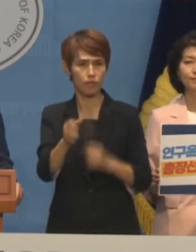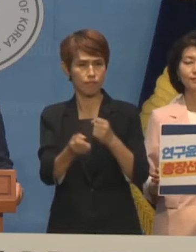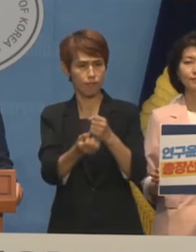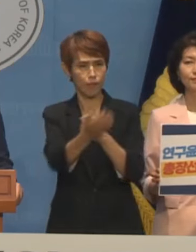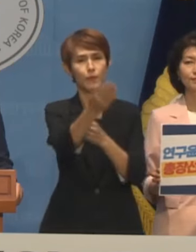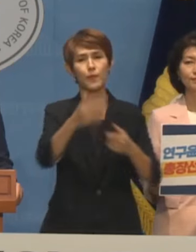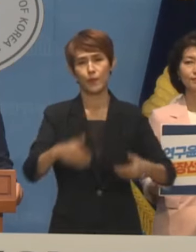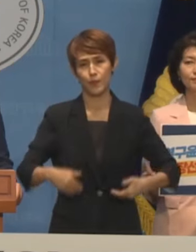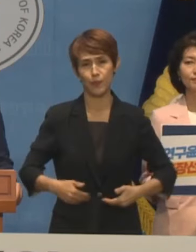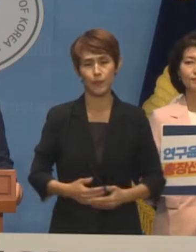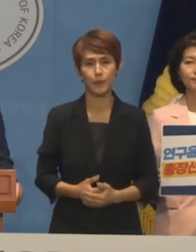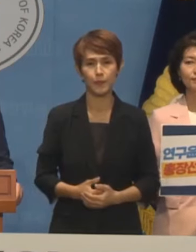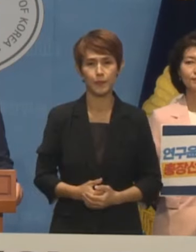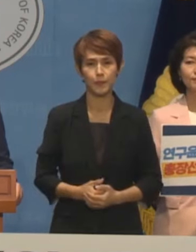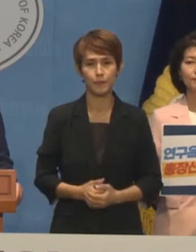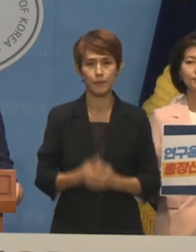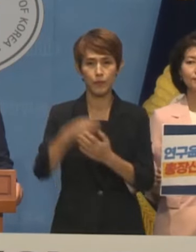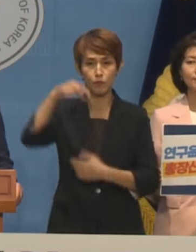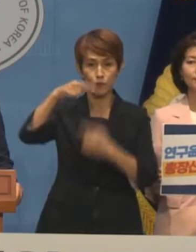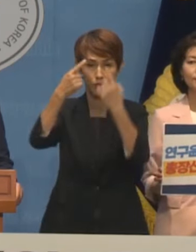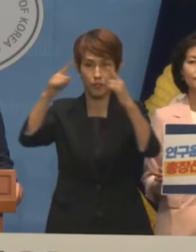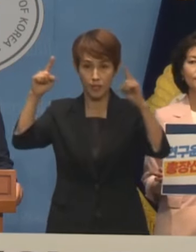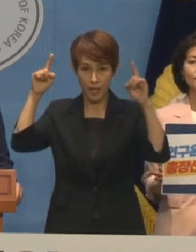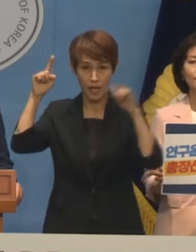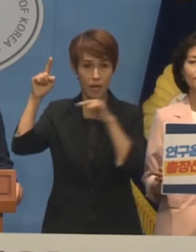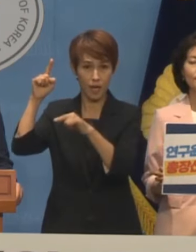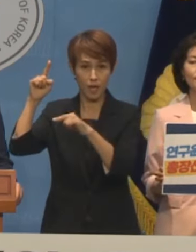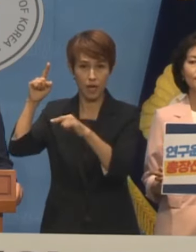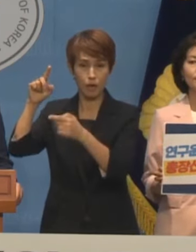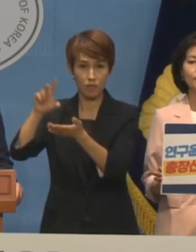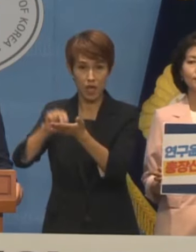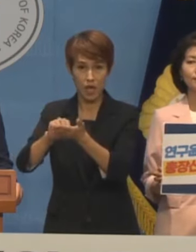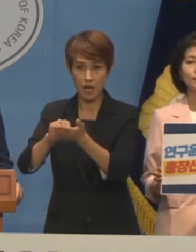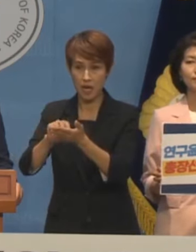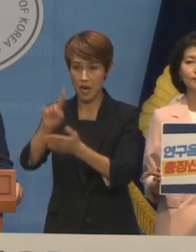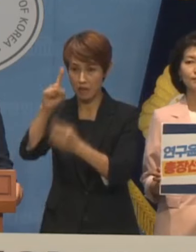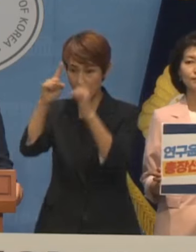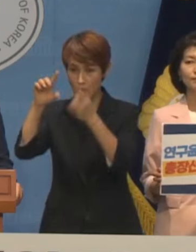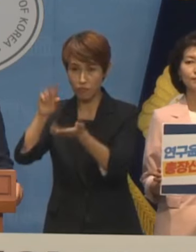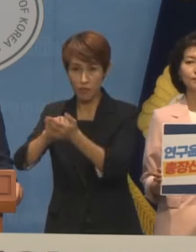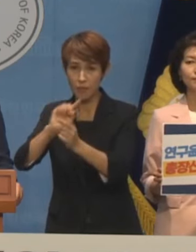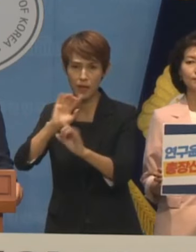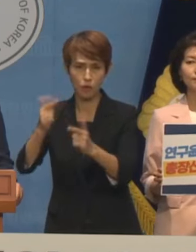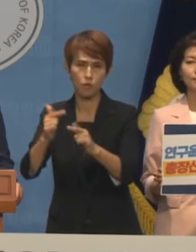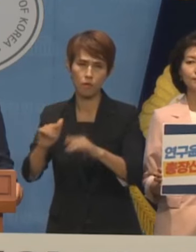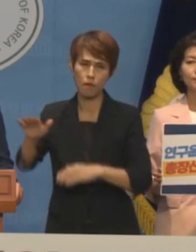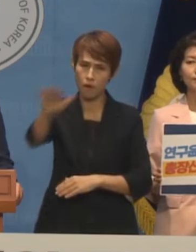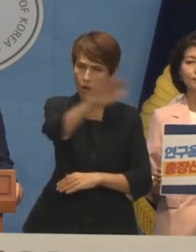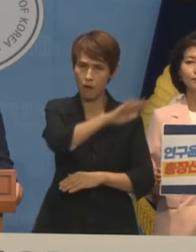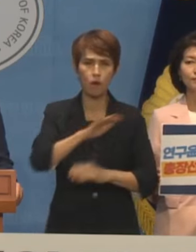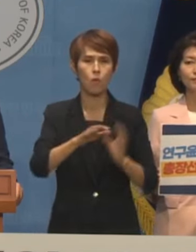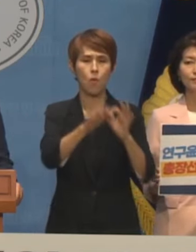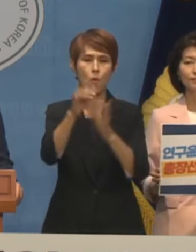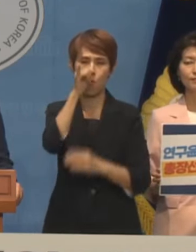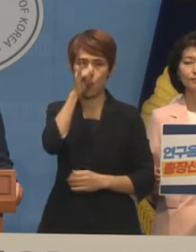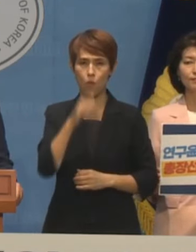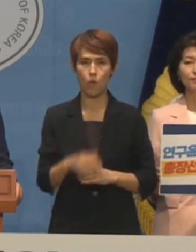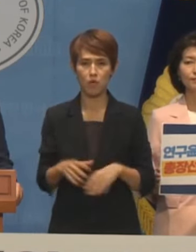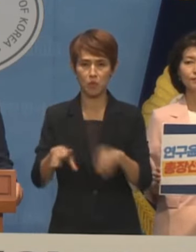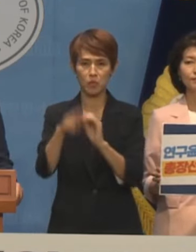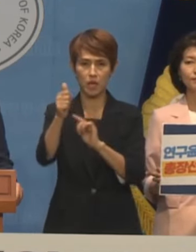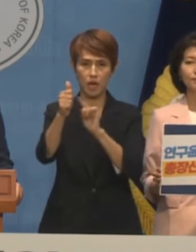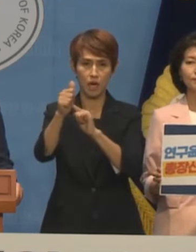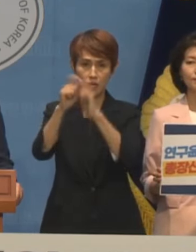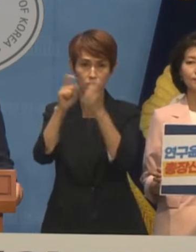확산돼야 마땅합니다. 숙명여대 문제는 결코 숙명여대 일개 대학의 문제도 아니고 또 어느 총장 후보자 개인의